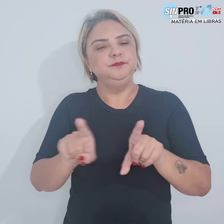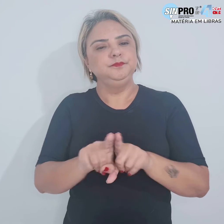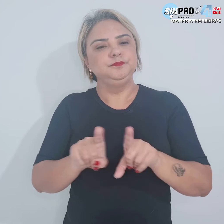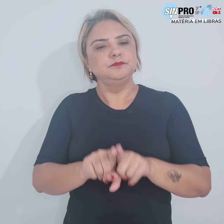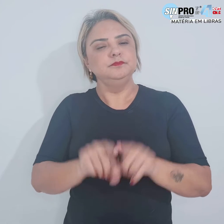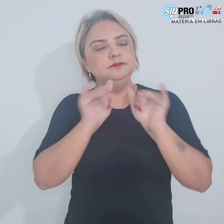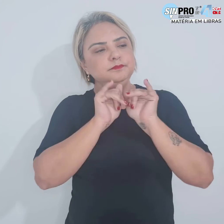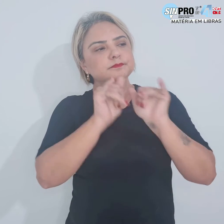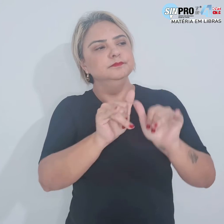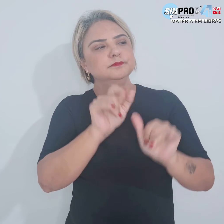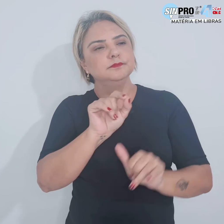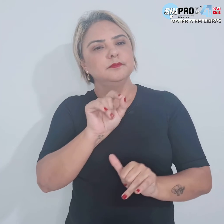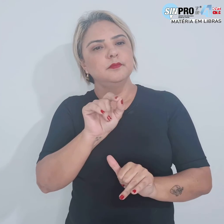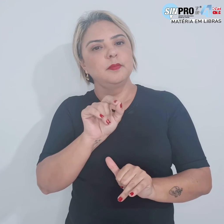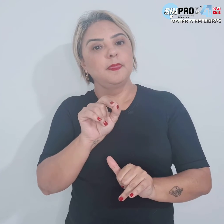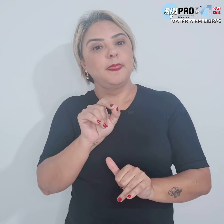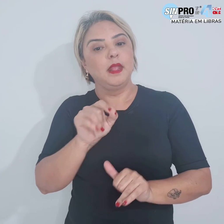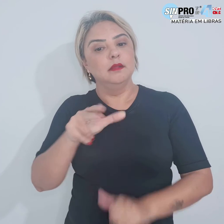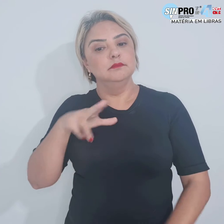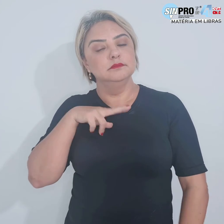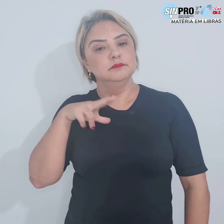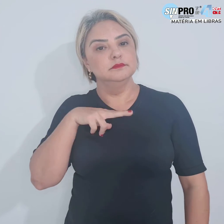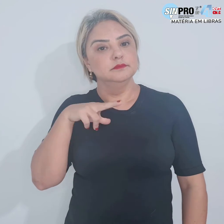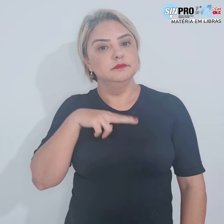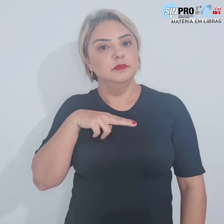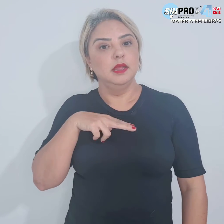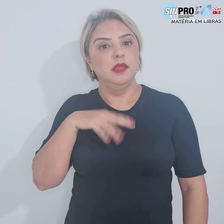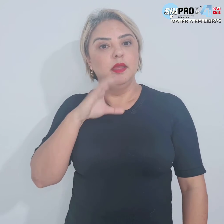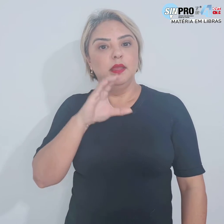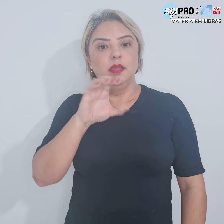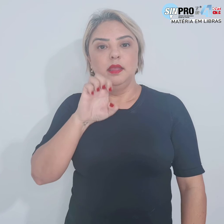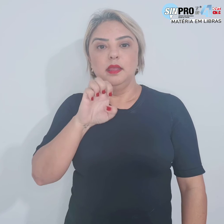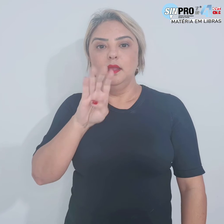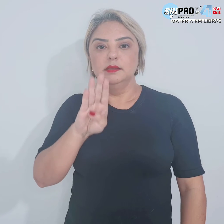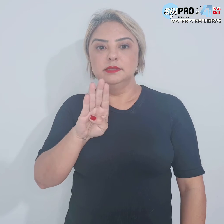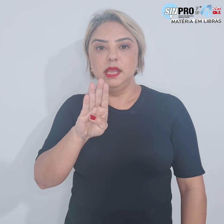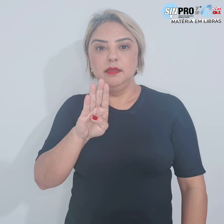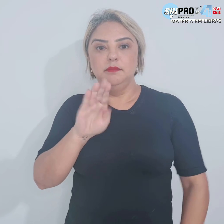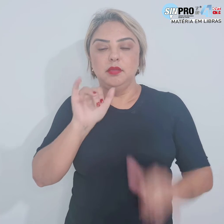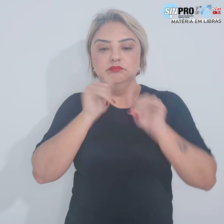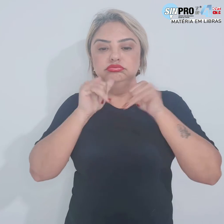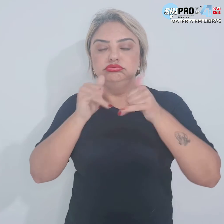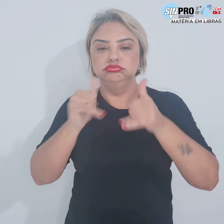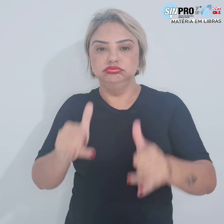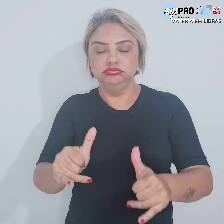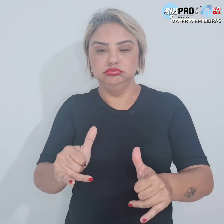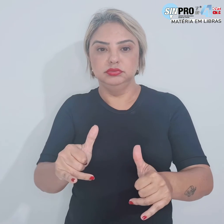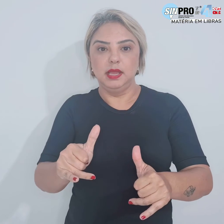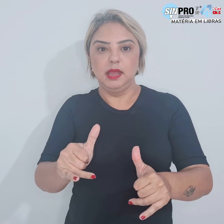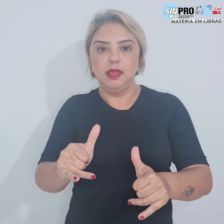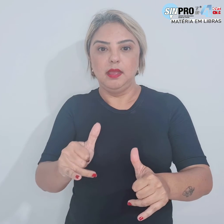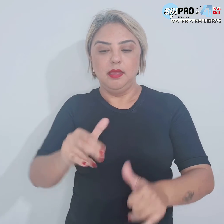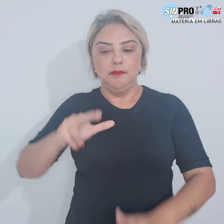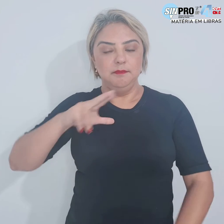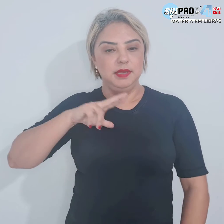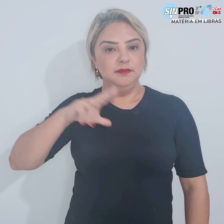adverte para a privatização da SEB e da Eletrobras. Privatizar a